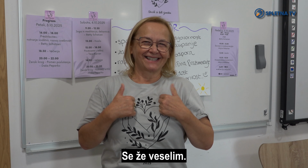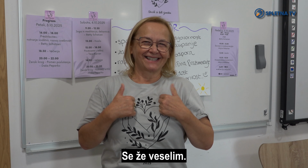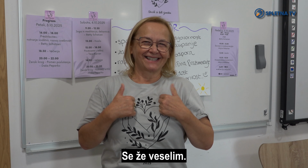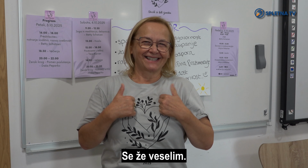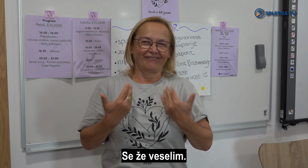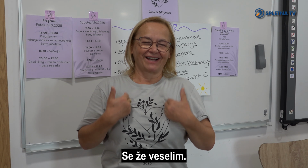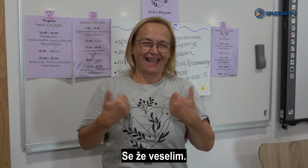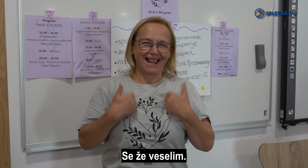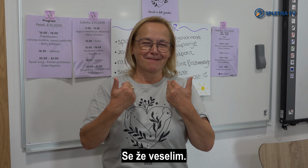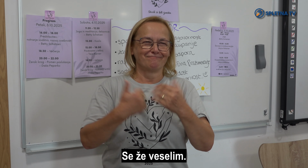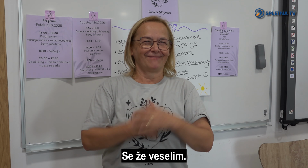Se že veselim.